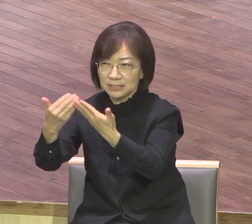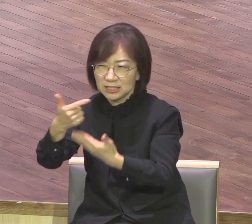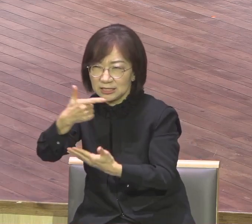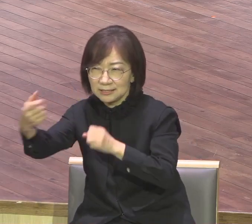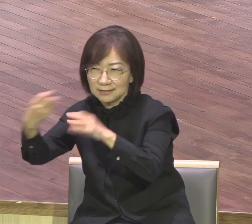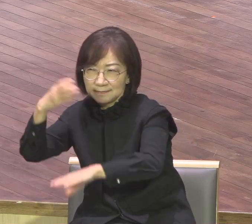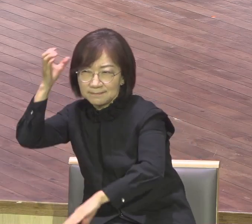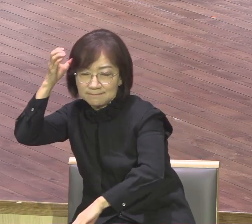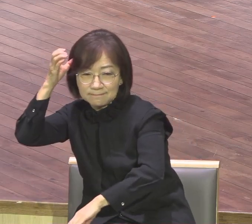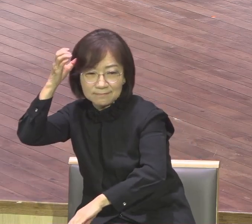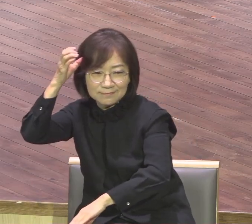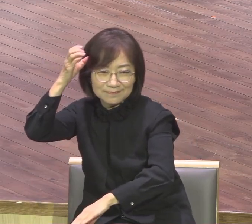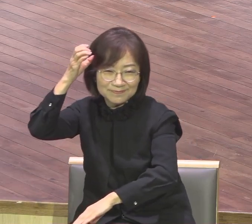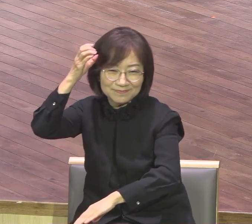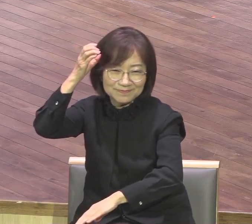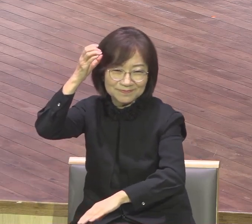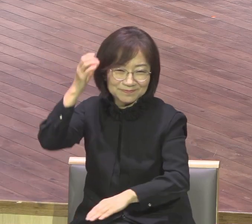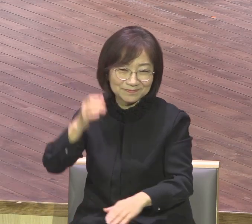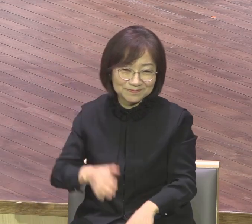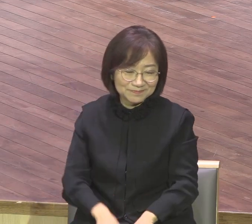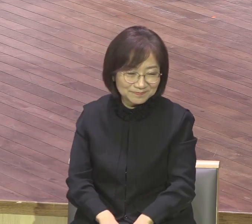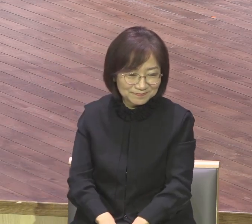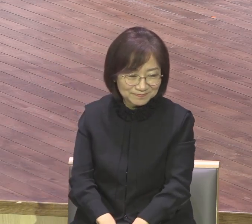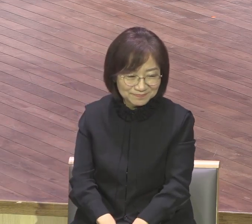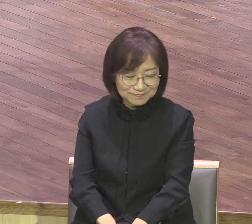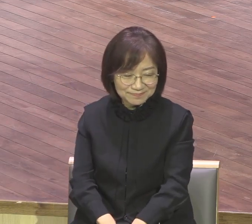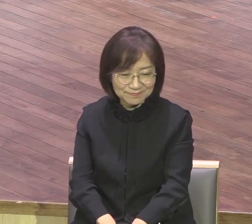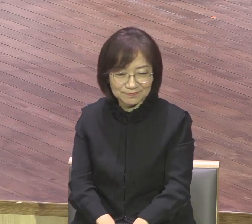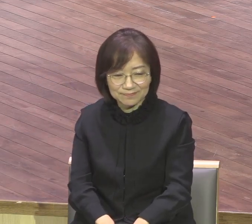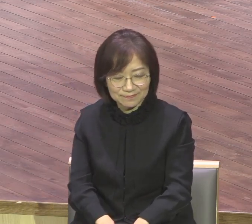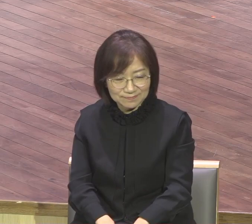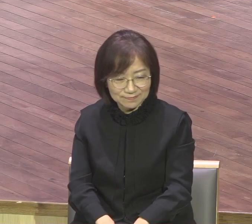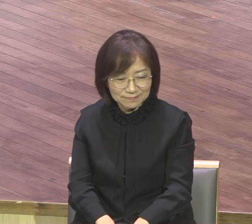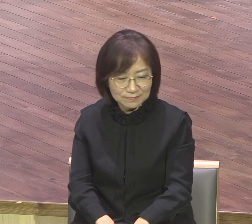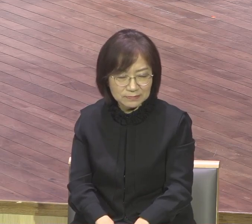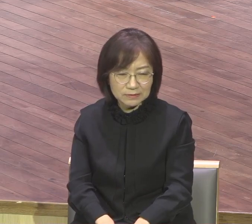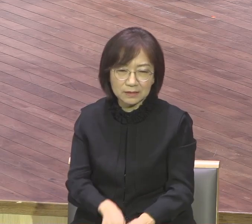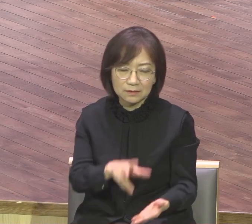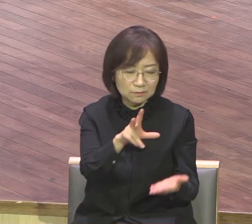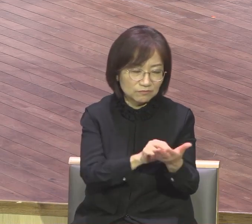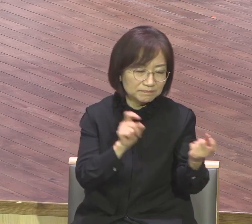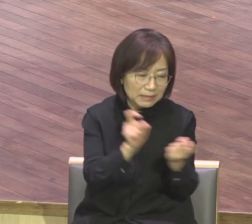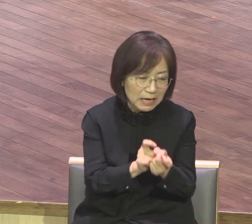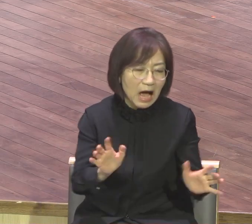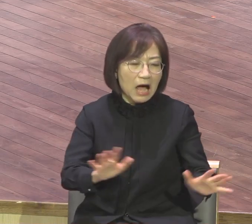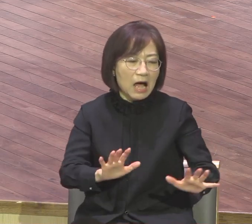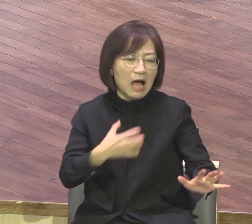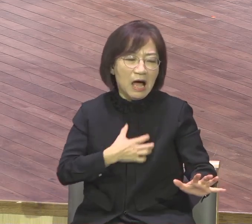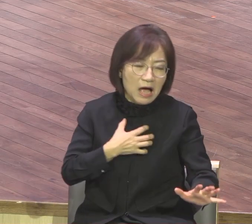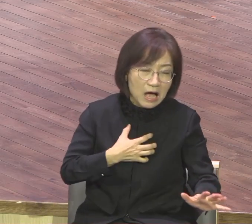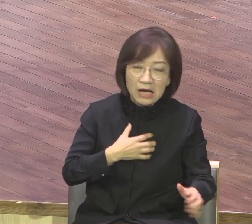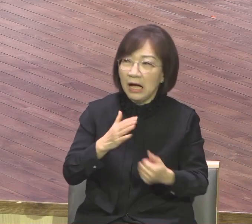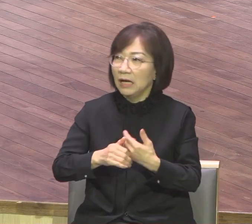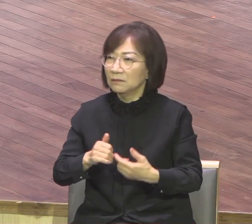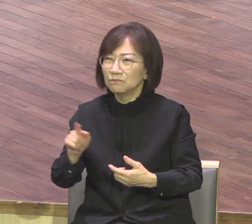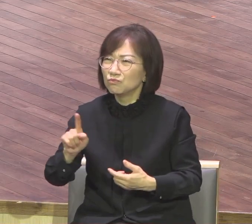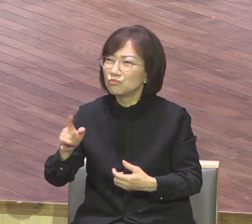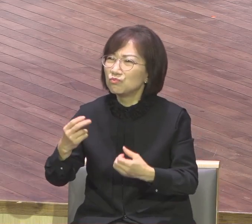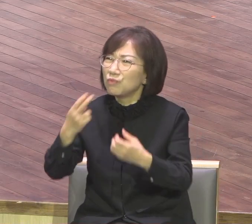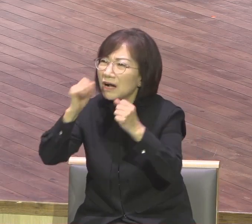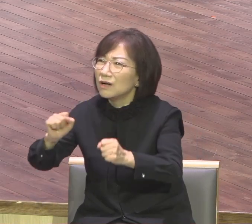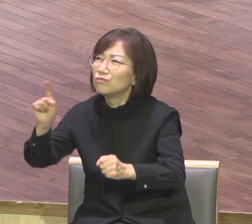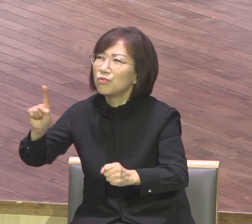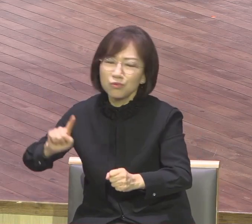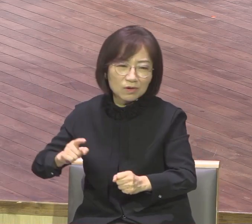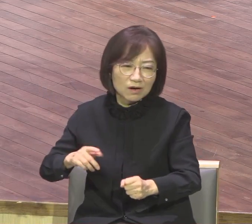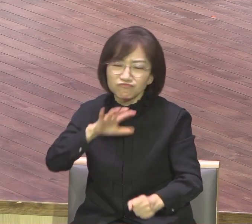llega problema tiene que decir ah es la oportunidad para dejar arte de obra de mi vida. 아이고 큰일 났구나 이거 하나님 계시나 안 계시냐 왜 이런 일이 내